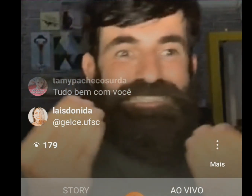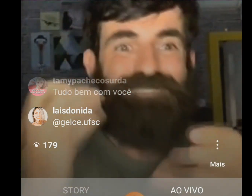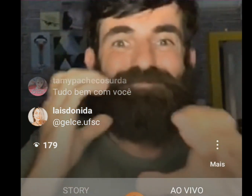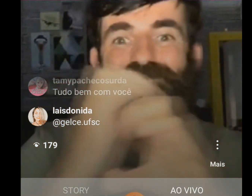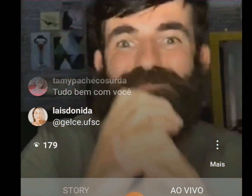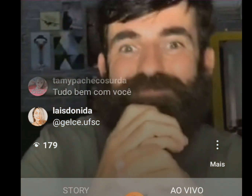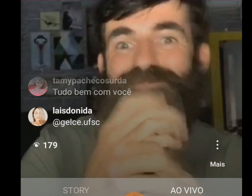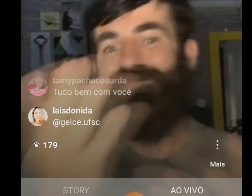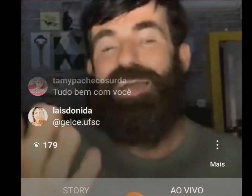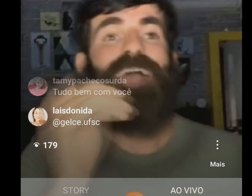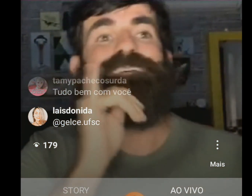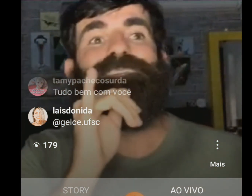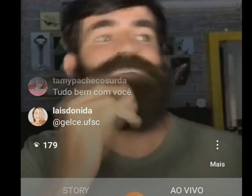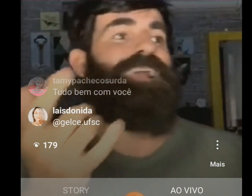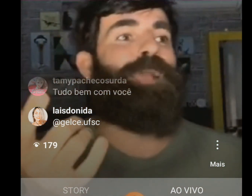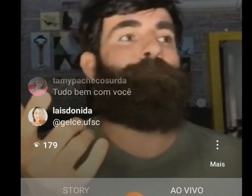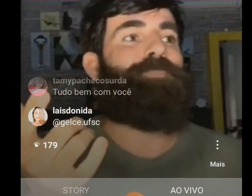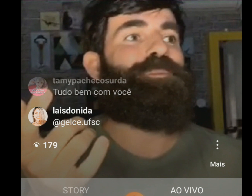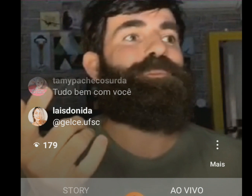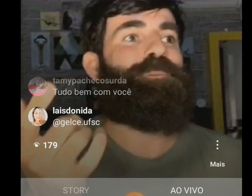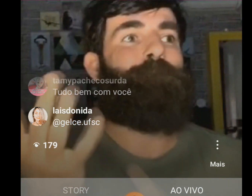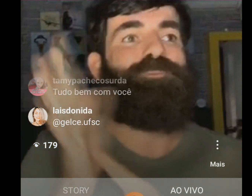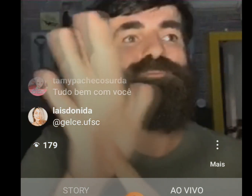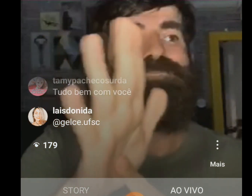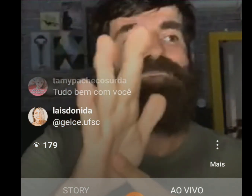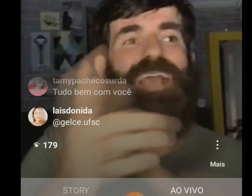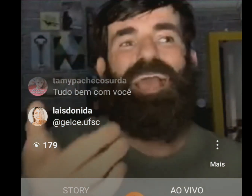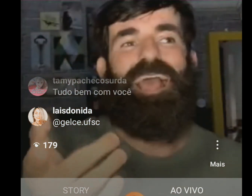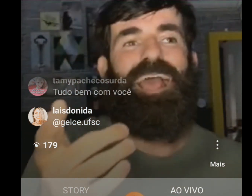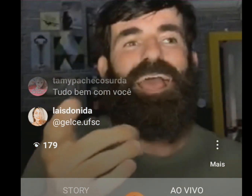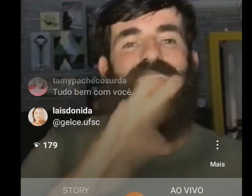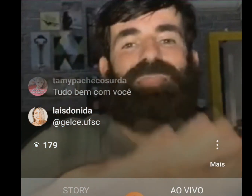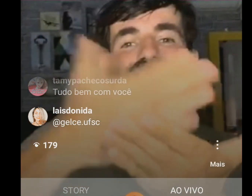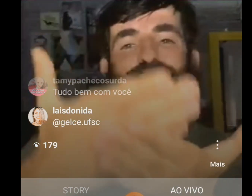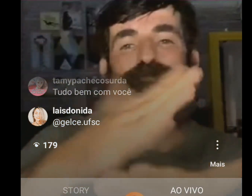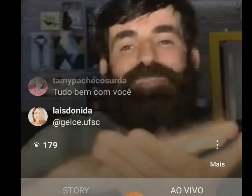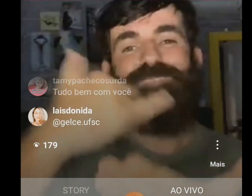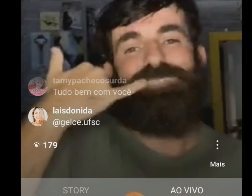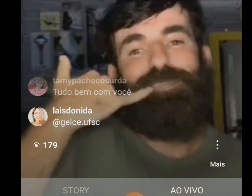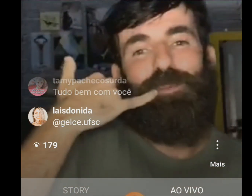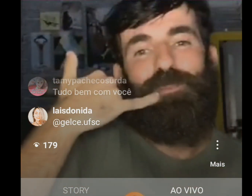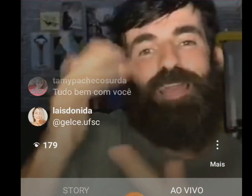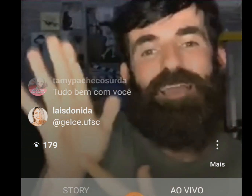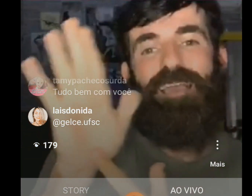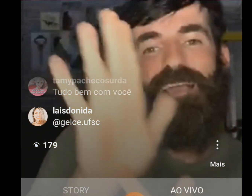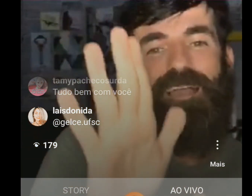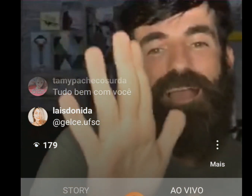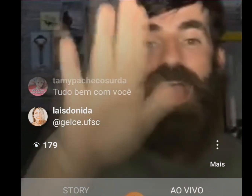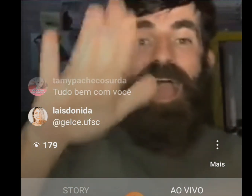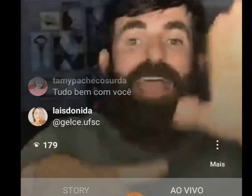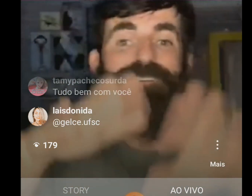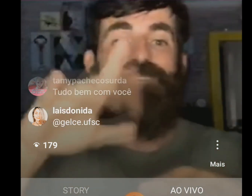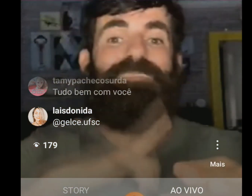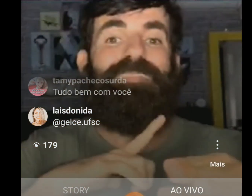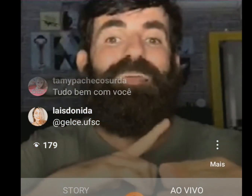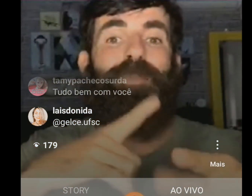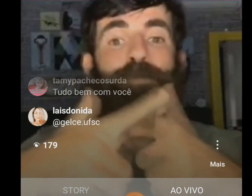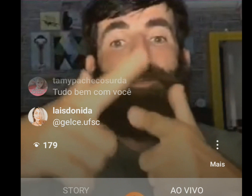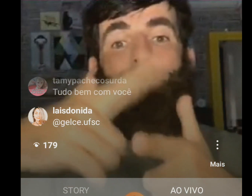também. Então fica difícil essa comunicação. Por exemplo, mostrar o celular por intérprete, assim,